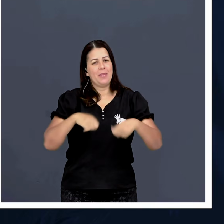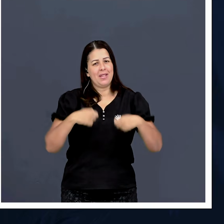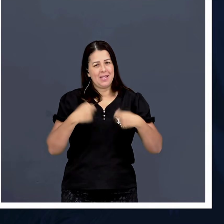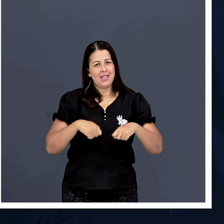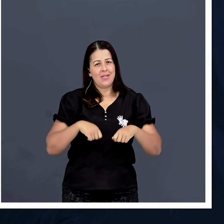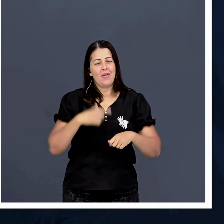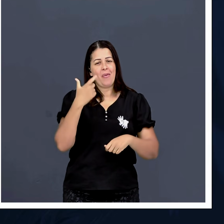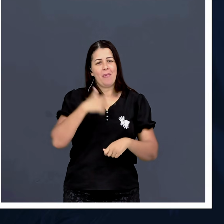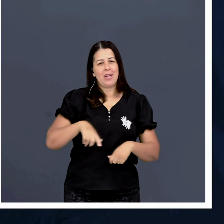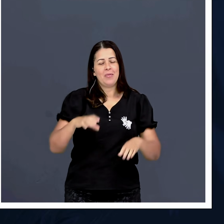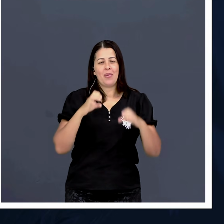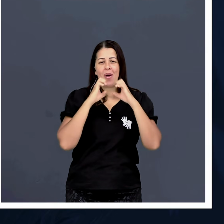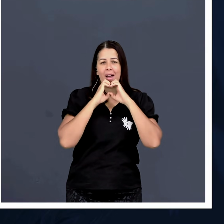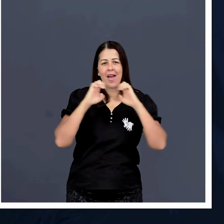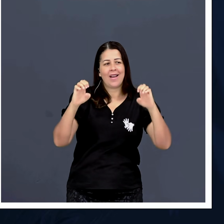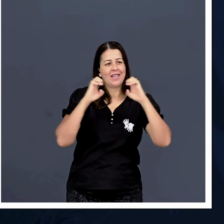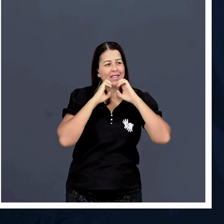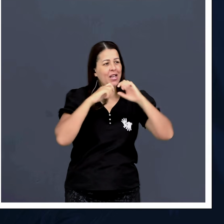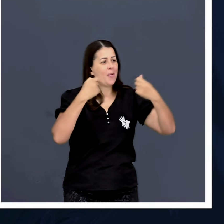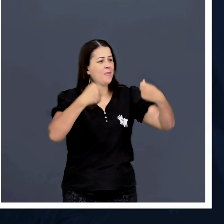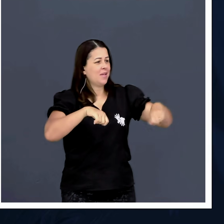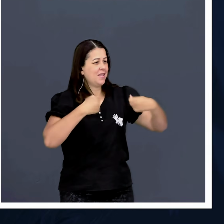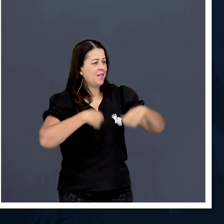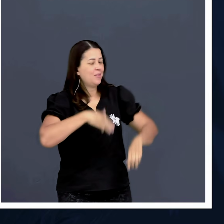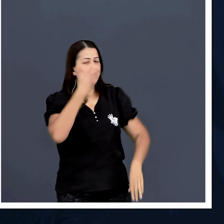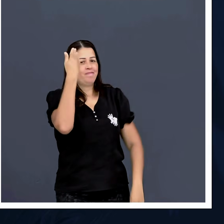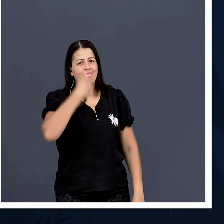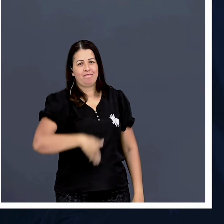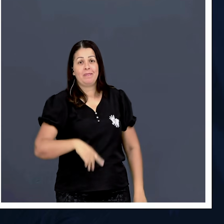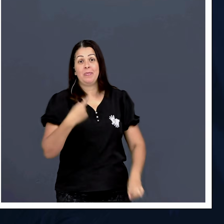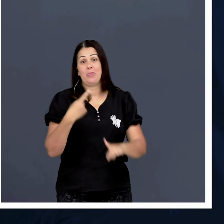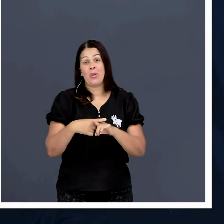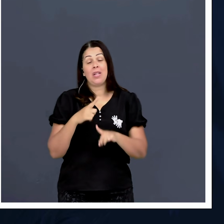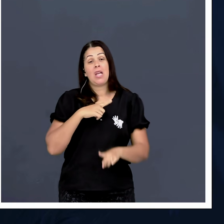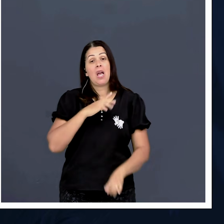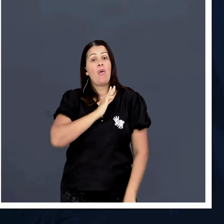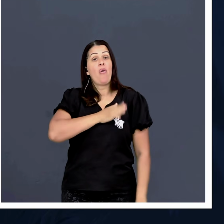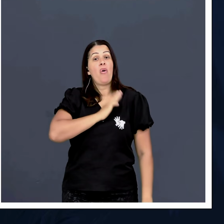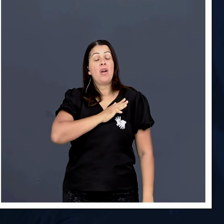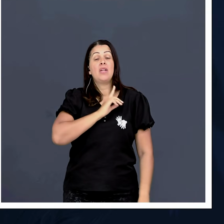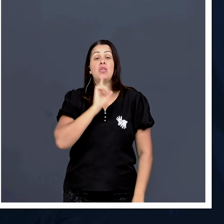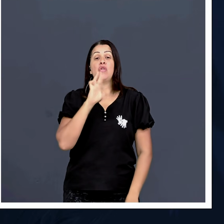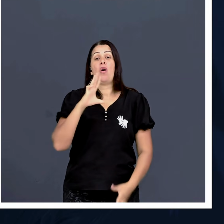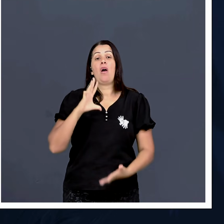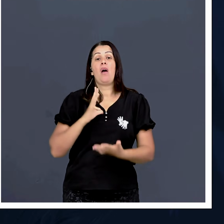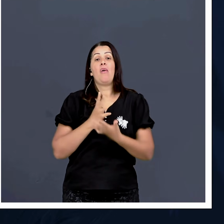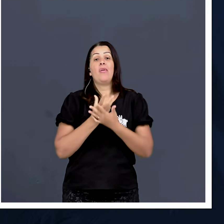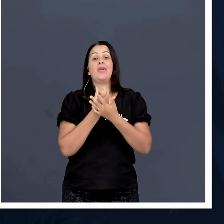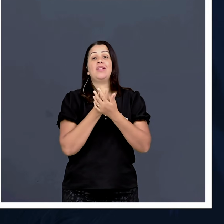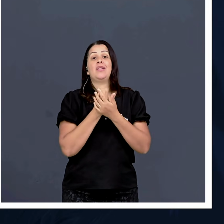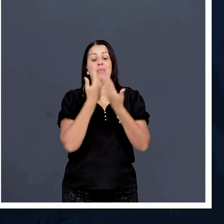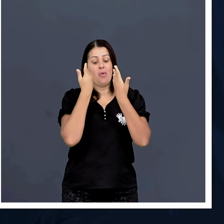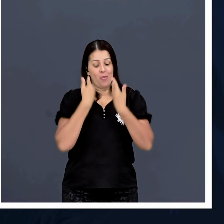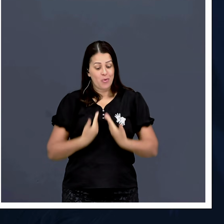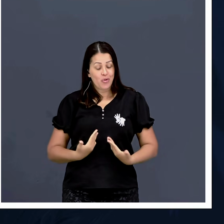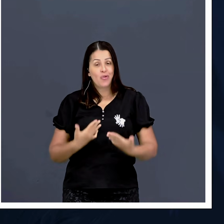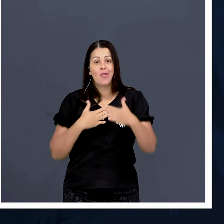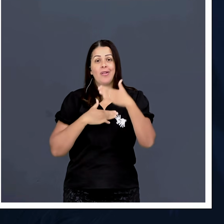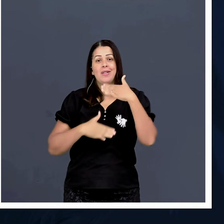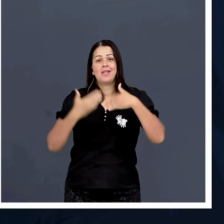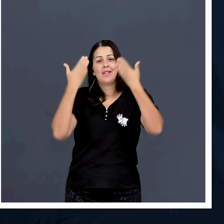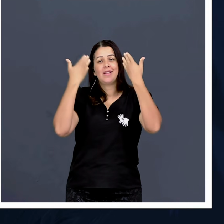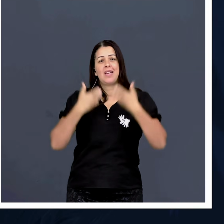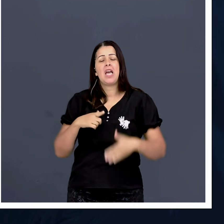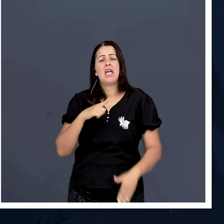anunciar a palavra do Senhor nós precisamos ser assim. Porque tem corações que são alcançados exatamente pelo meu jeito de ser. E